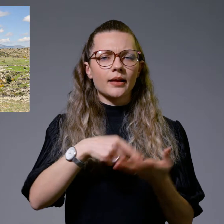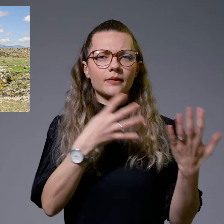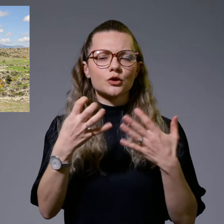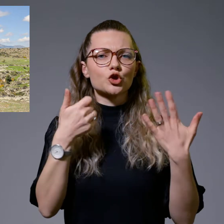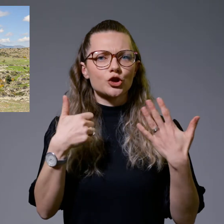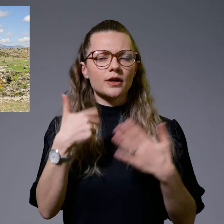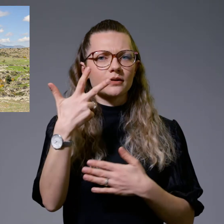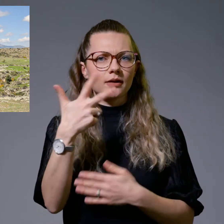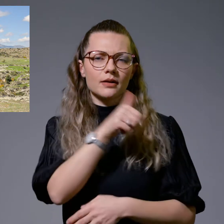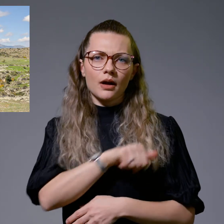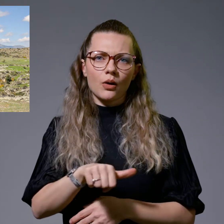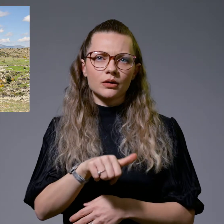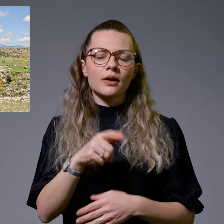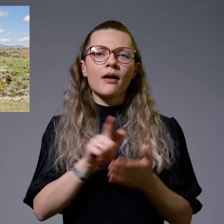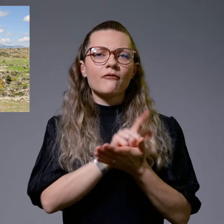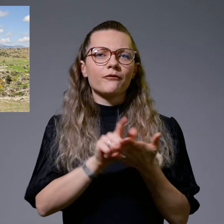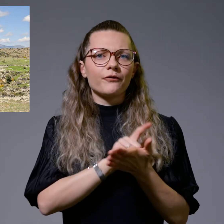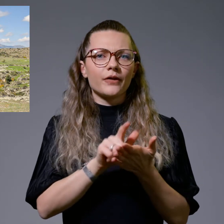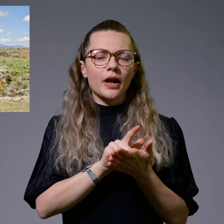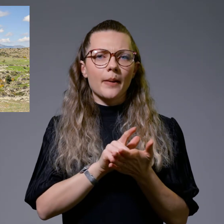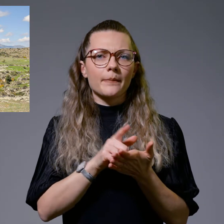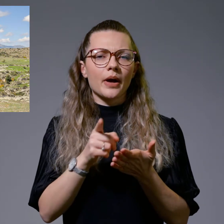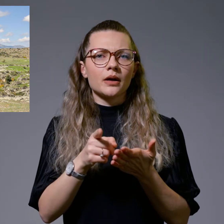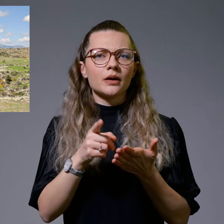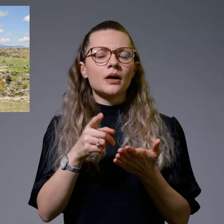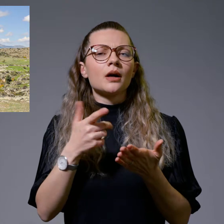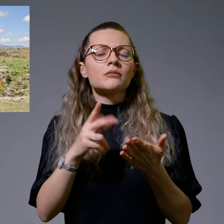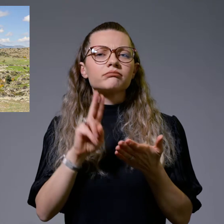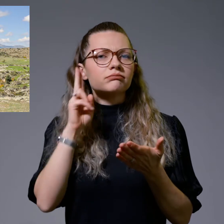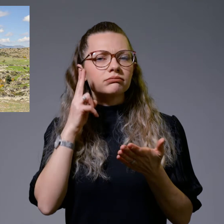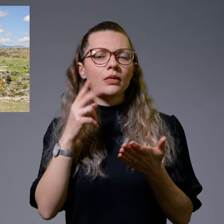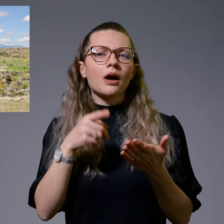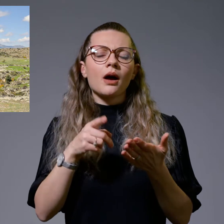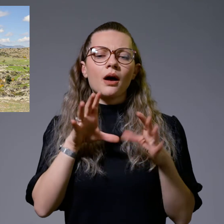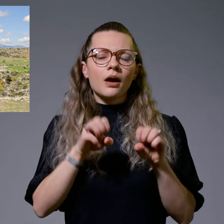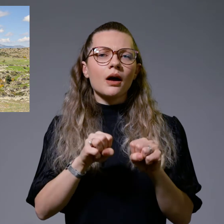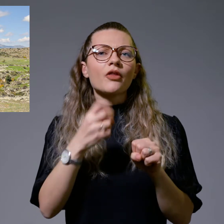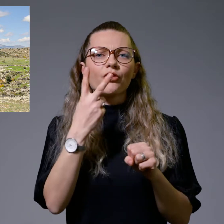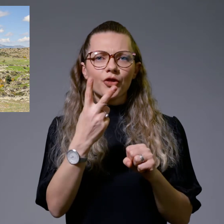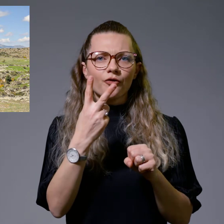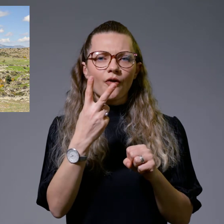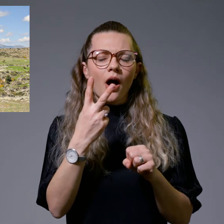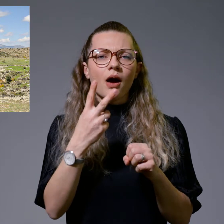1963 година, за време на рекогносцирање, затекнати се 2 неодамна отворени